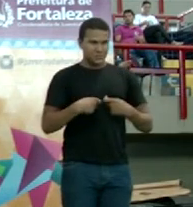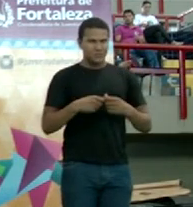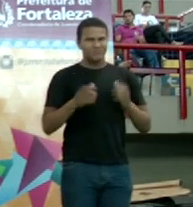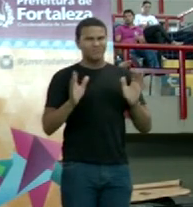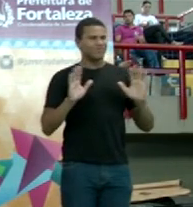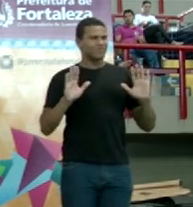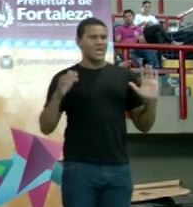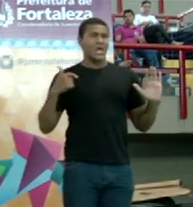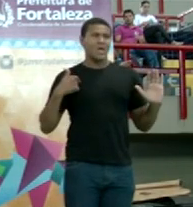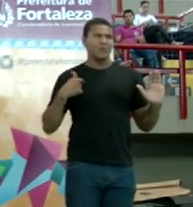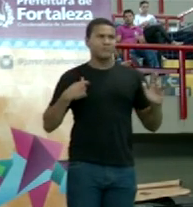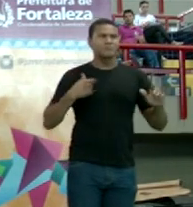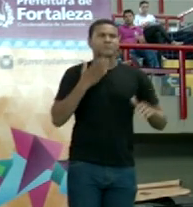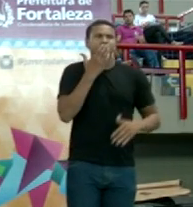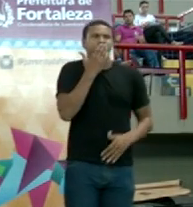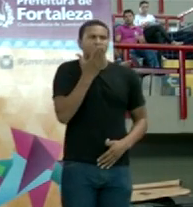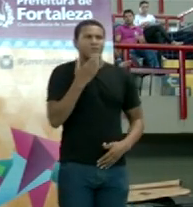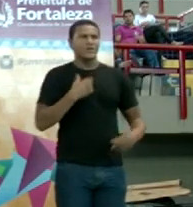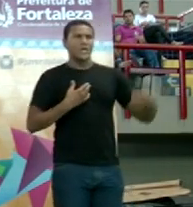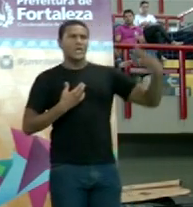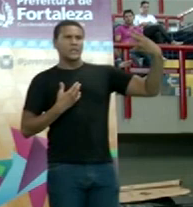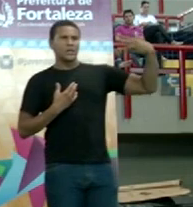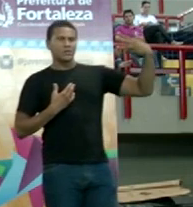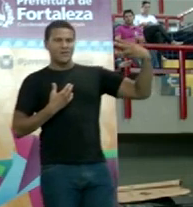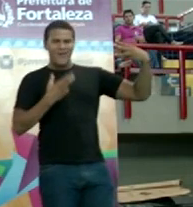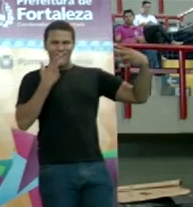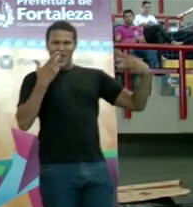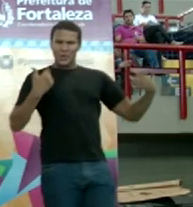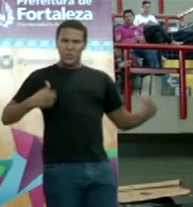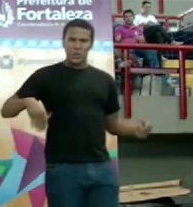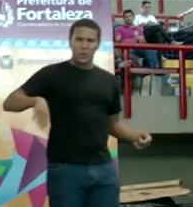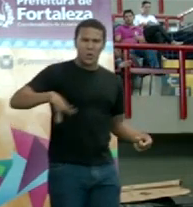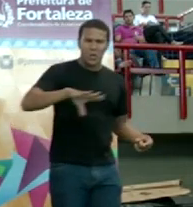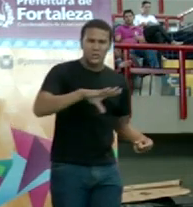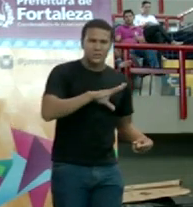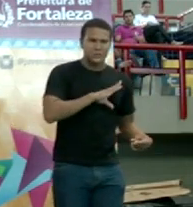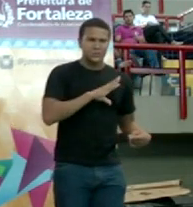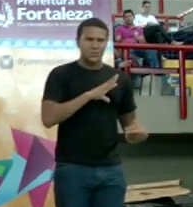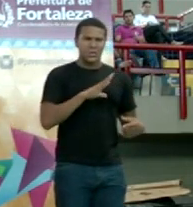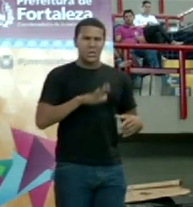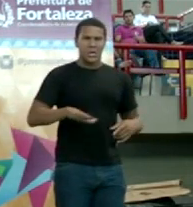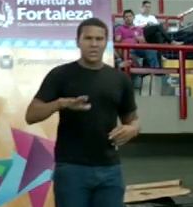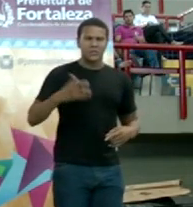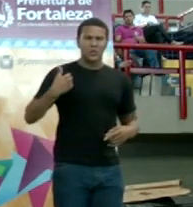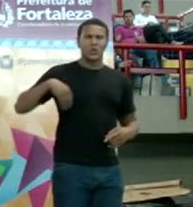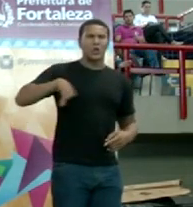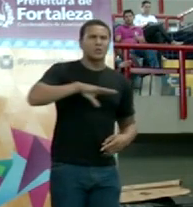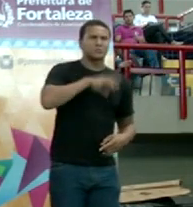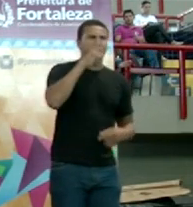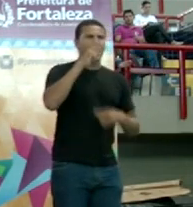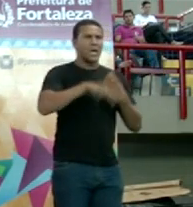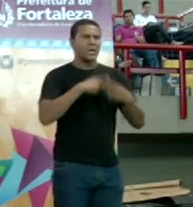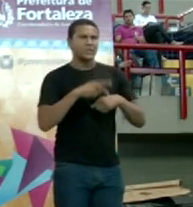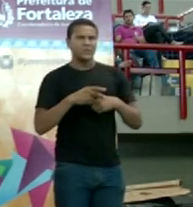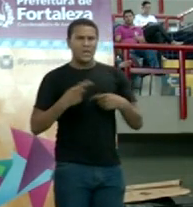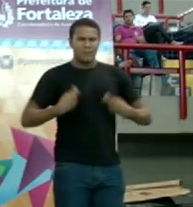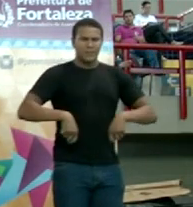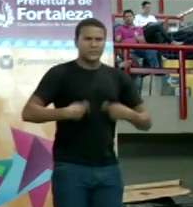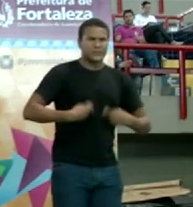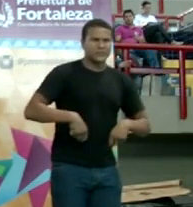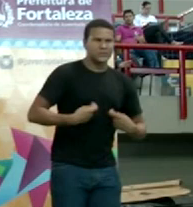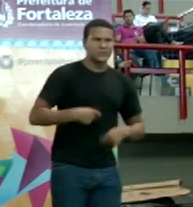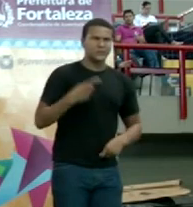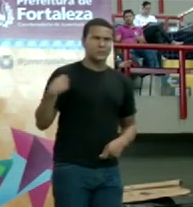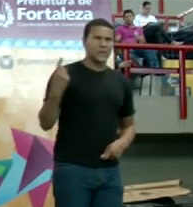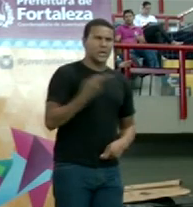terceira do singular. Nunca diga nossas crianças, nosso país, precisamos, queremos.